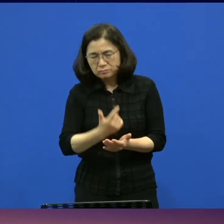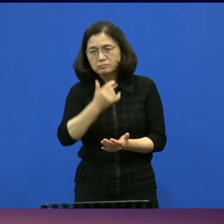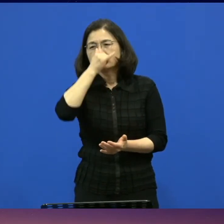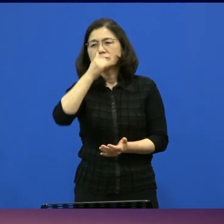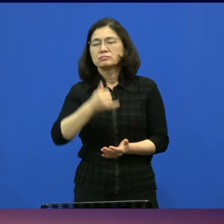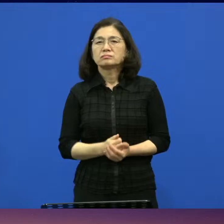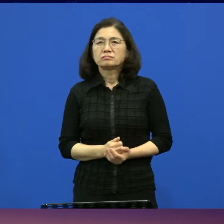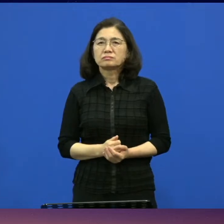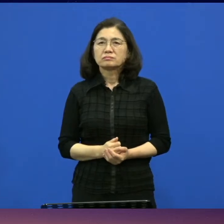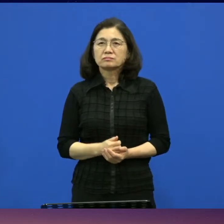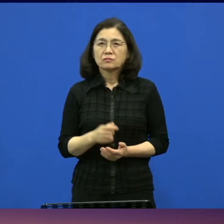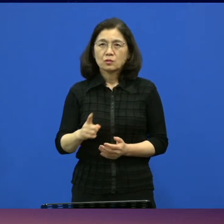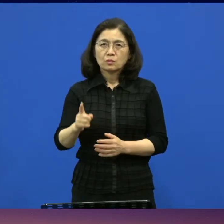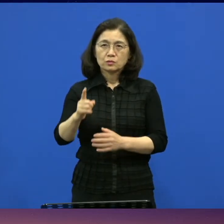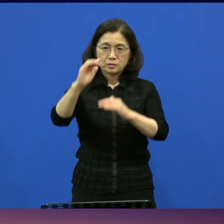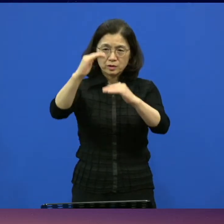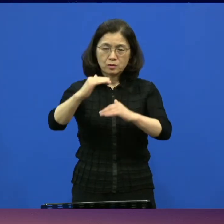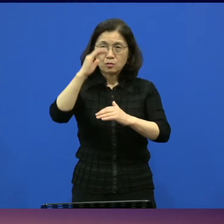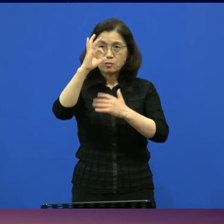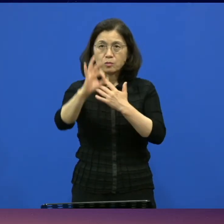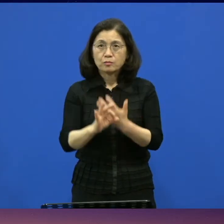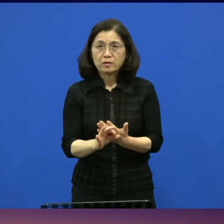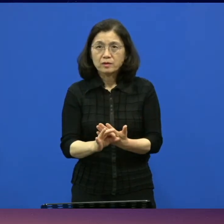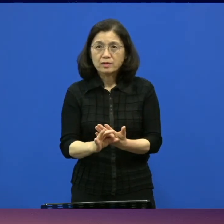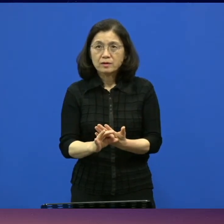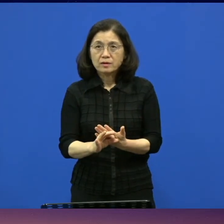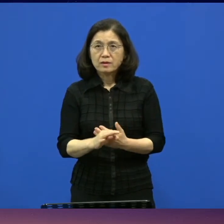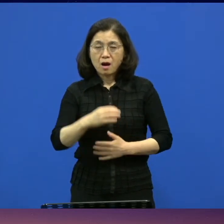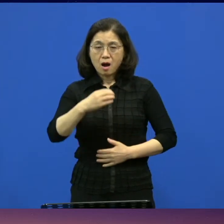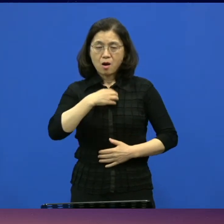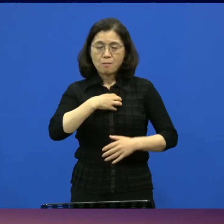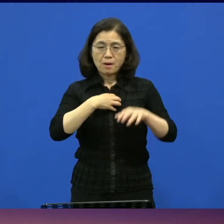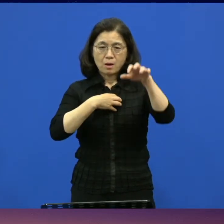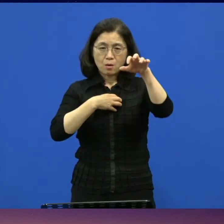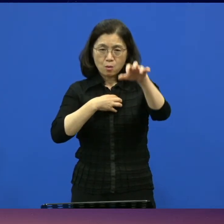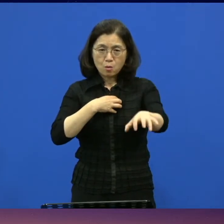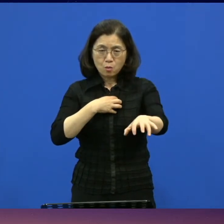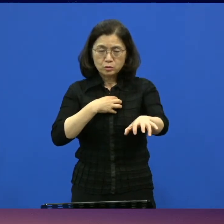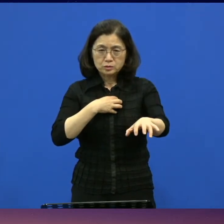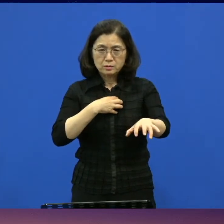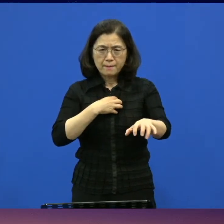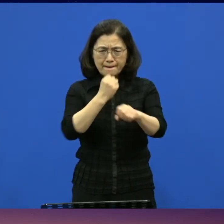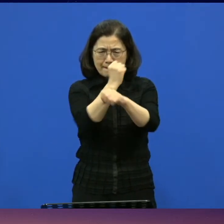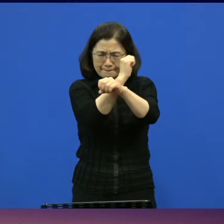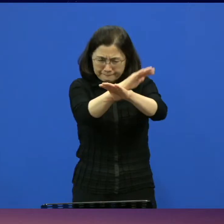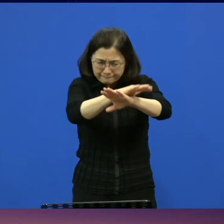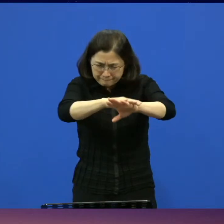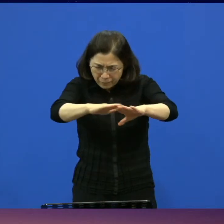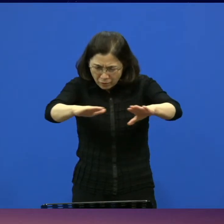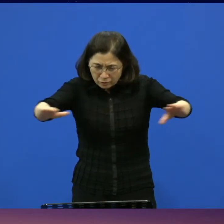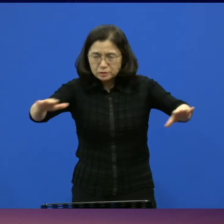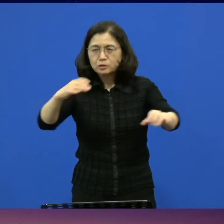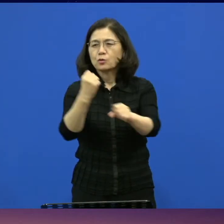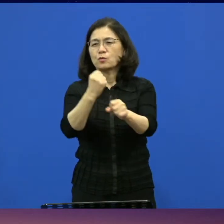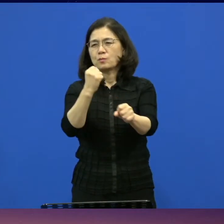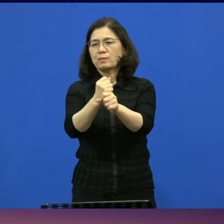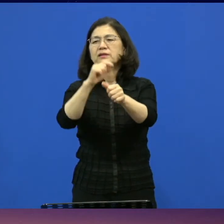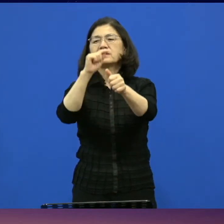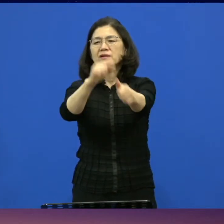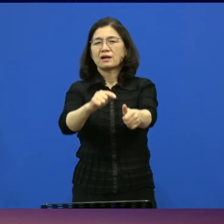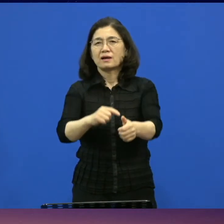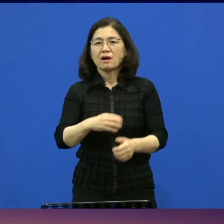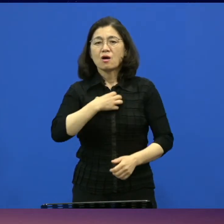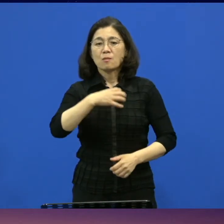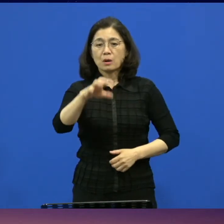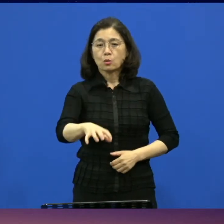그래서 오늘 이 본문에 보면 험한 곳을 몇 가지가 있는데 험한 곳을 평지로 바꿔야 됩니다. 험한 곳을. 여러분, 험한 곳이